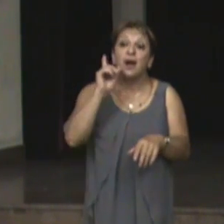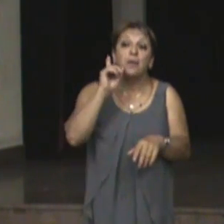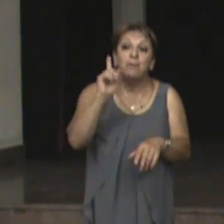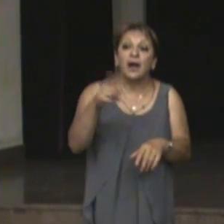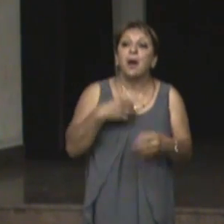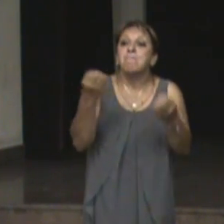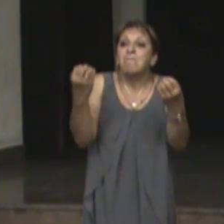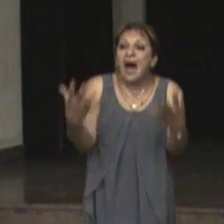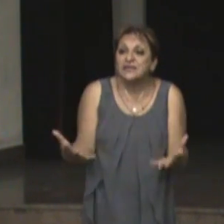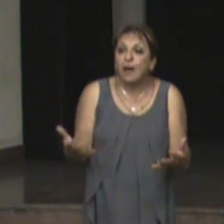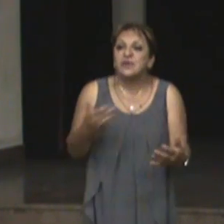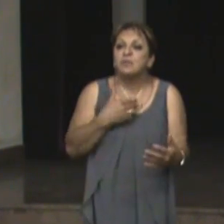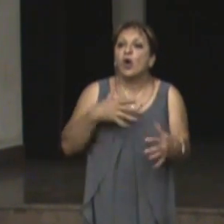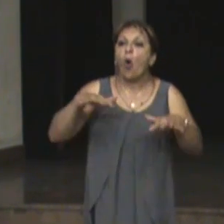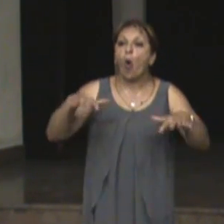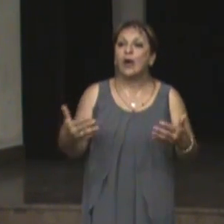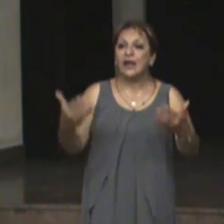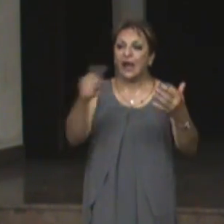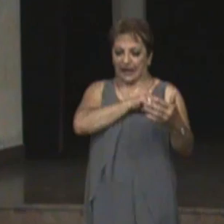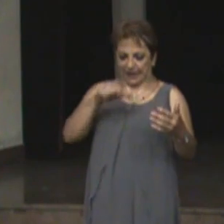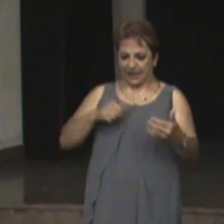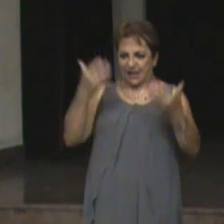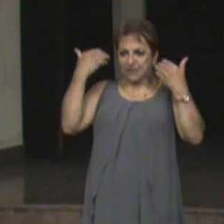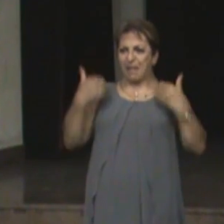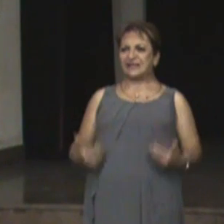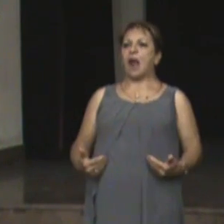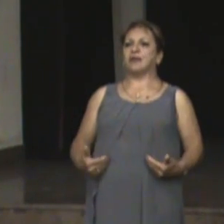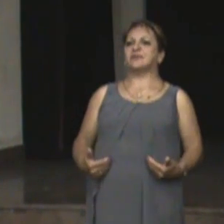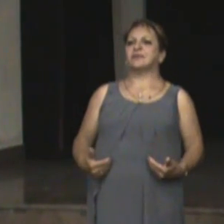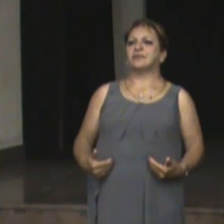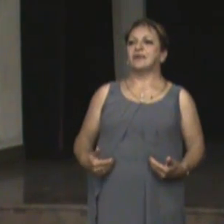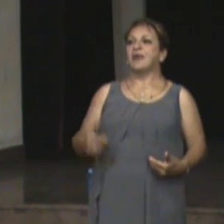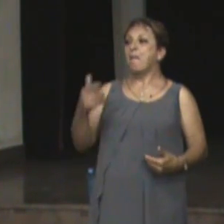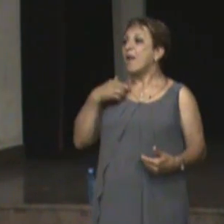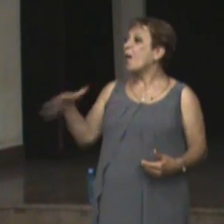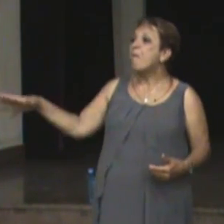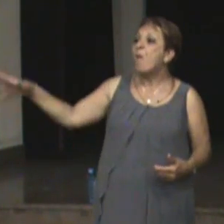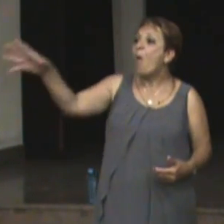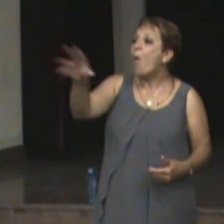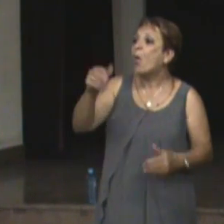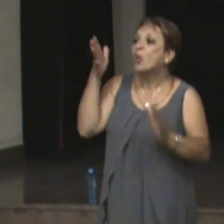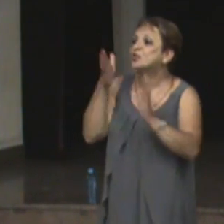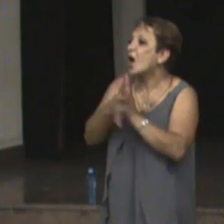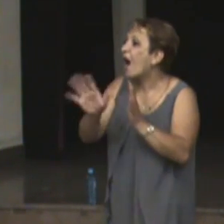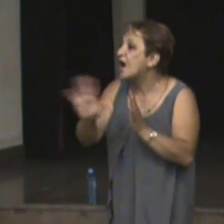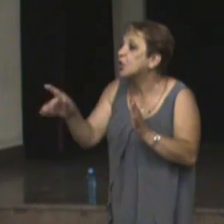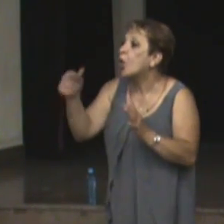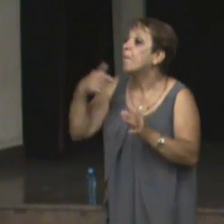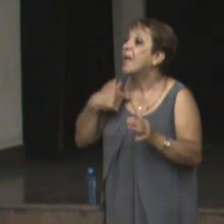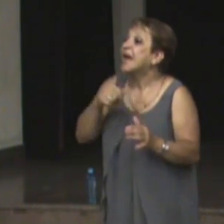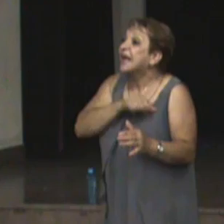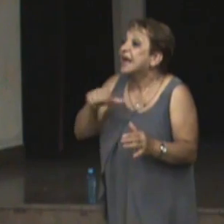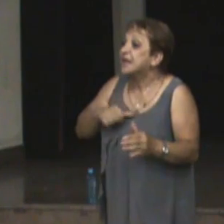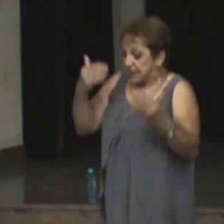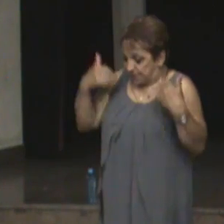պարզապես հոգնում ենք մենք մեզանից, մենք սա չենք ուզում գիտակցենք, մենք հոգնում ենք մեր սրտի